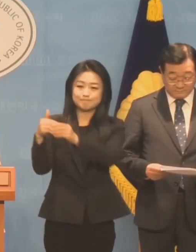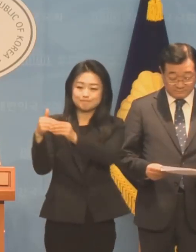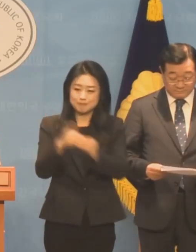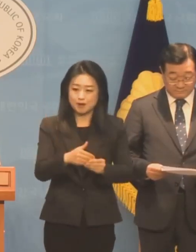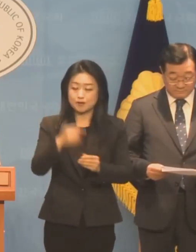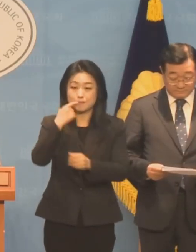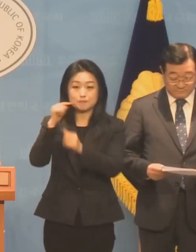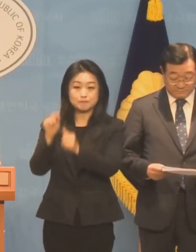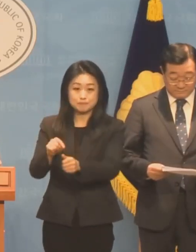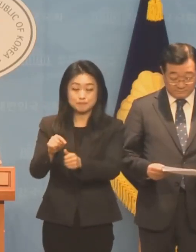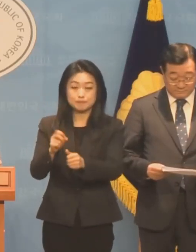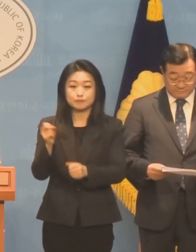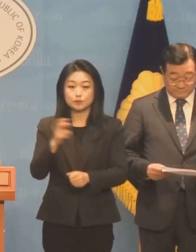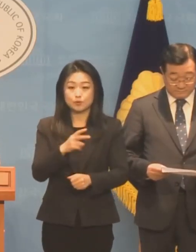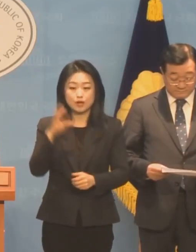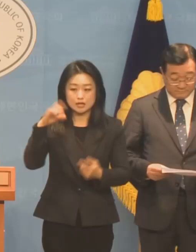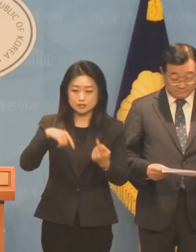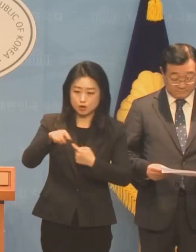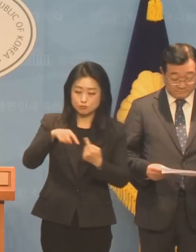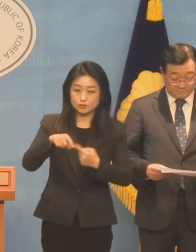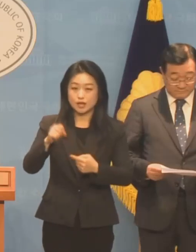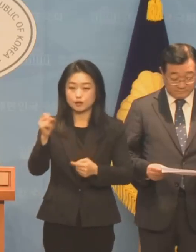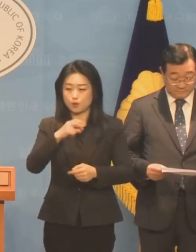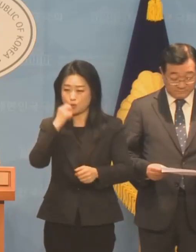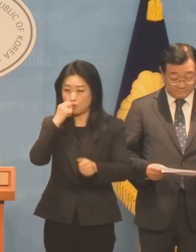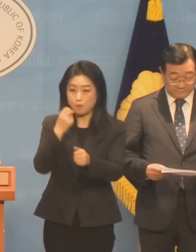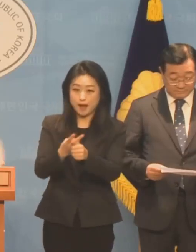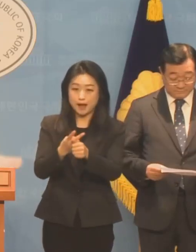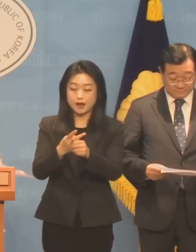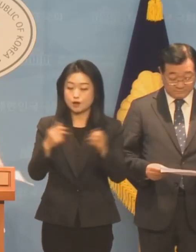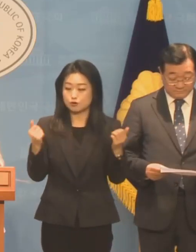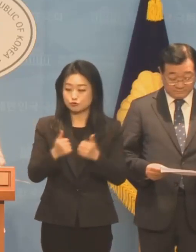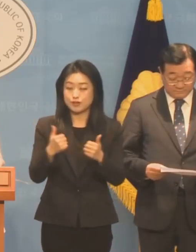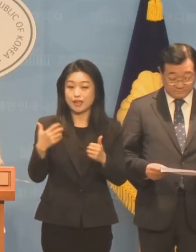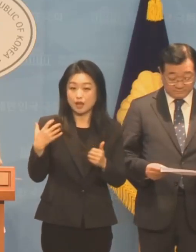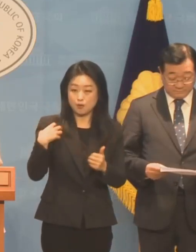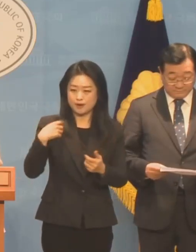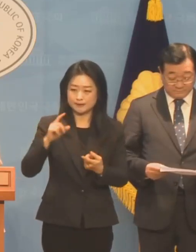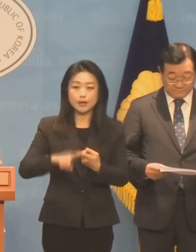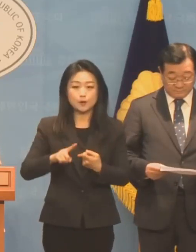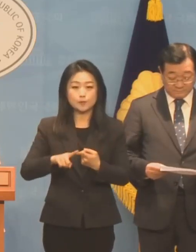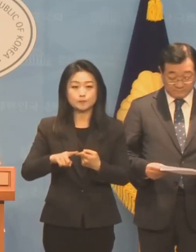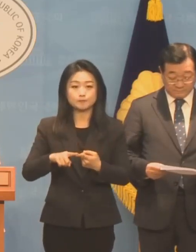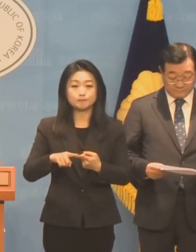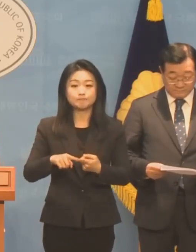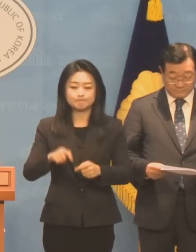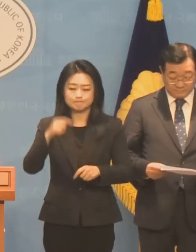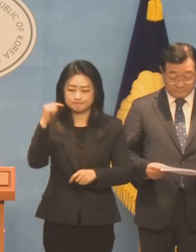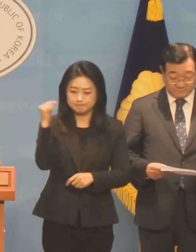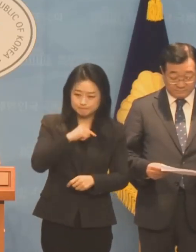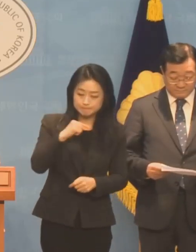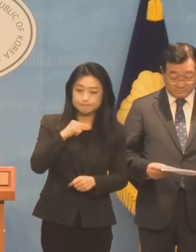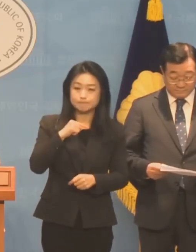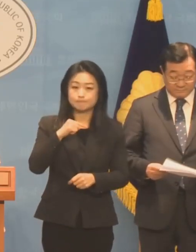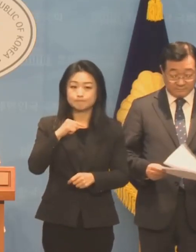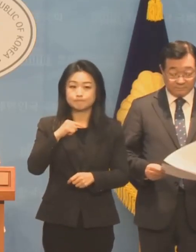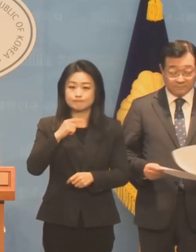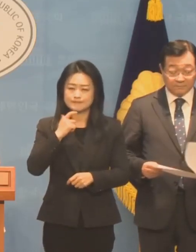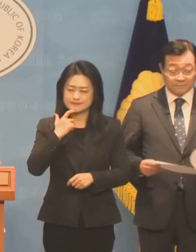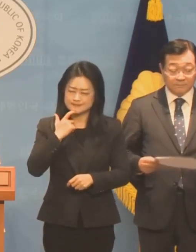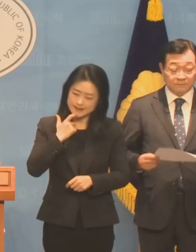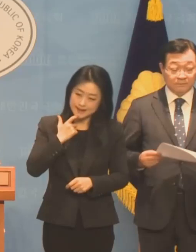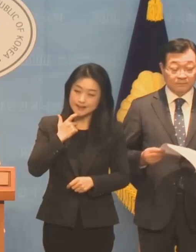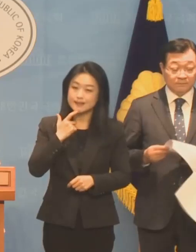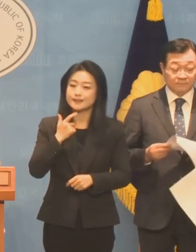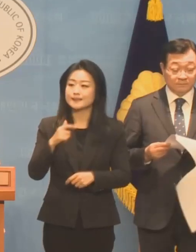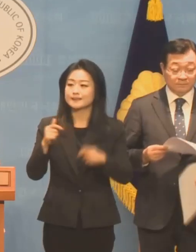청문회, 고발 등 국회가 취할 수 있는 모든 수단과 방법을 동원하여 끝까지 그들을